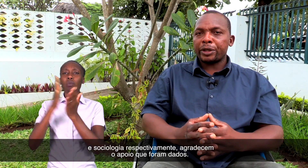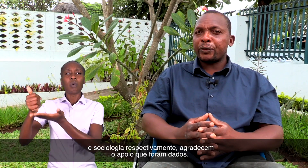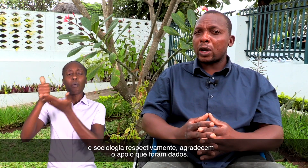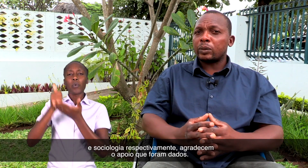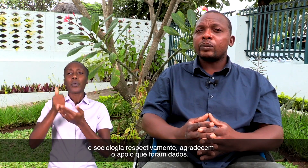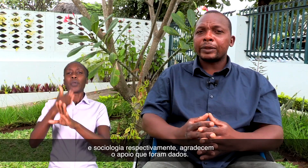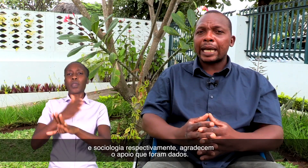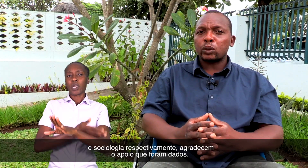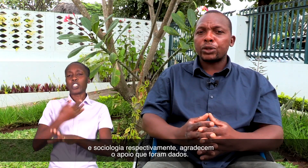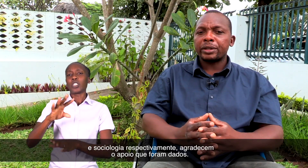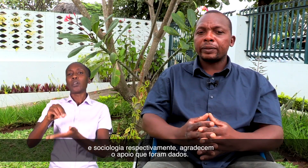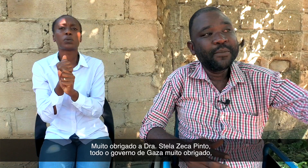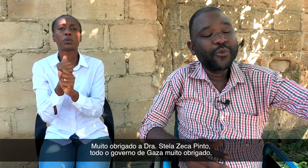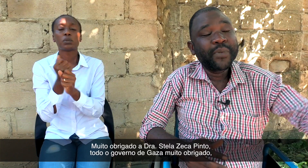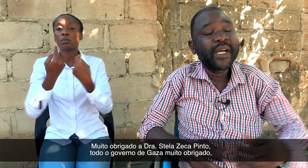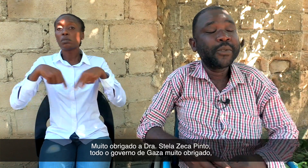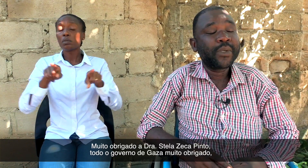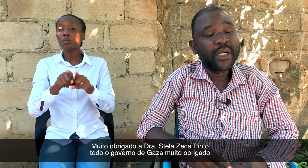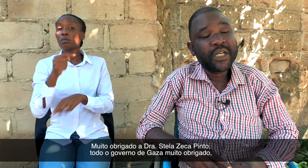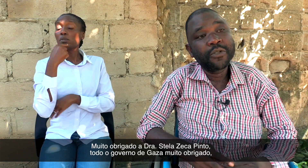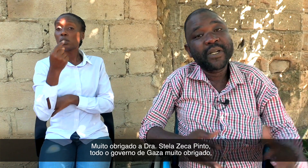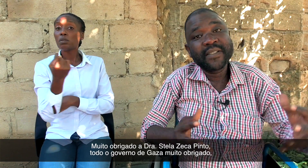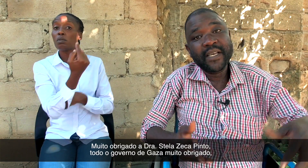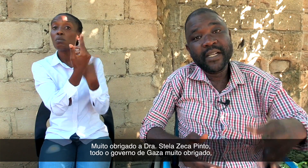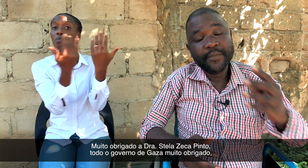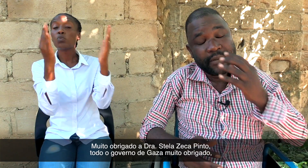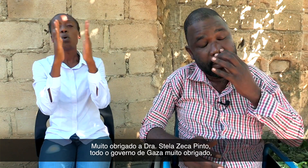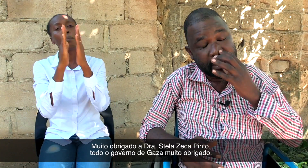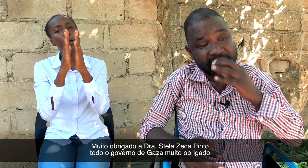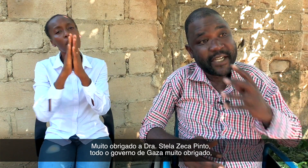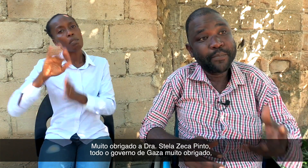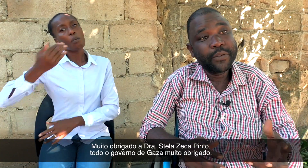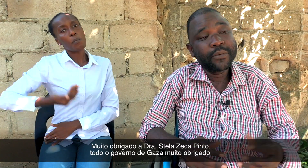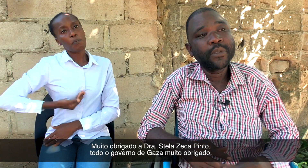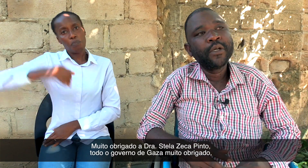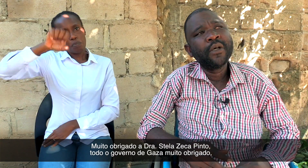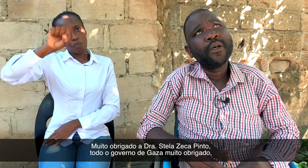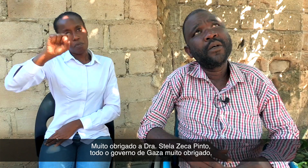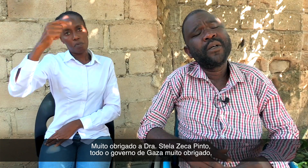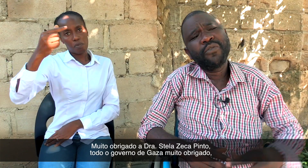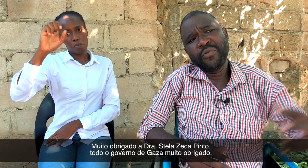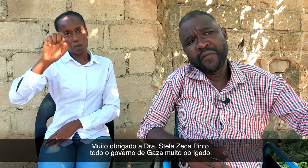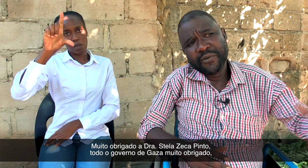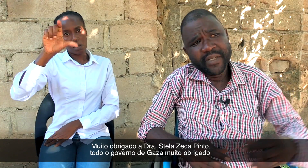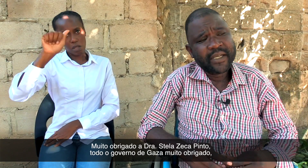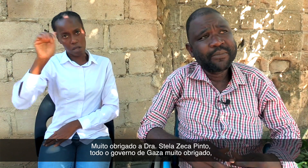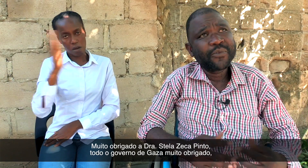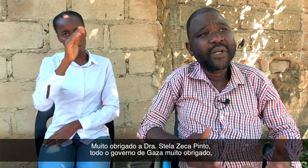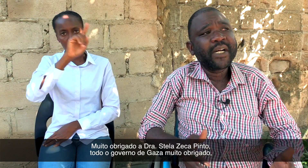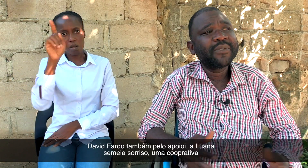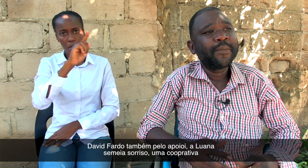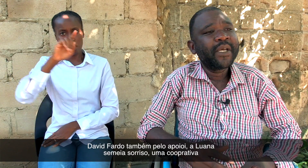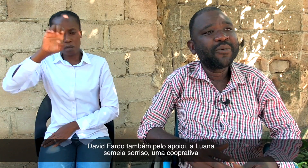o apoio que foram dados. Muito obrigado à doutora Stella, a Zeca Pinto, todo o governo de Gaza,